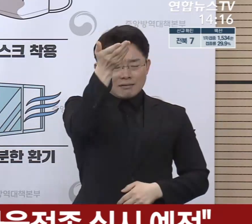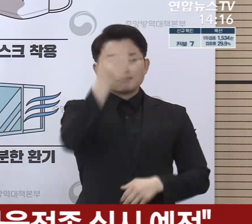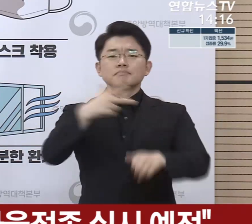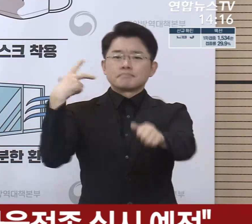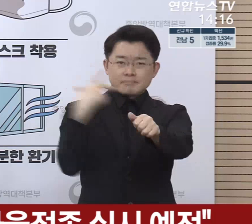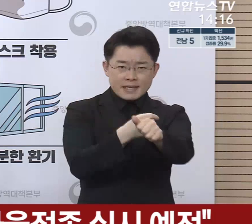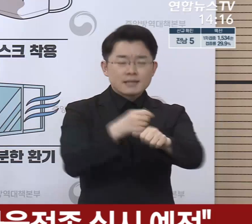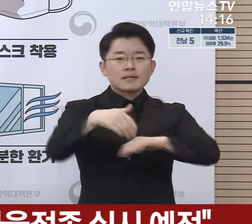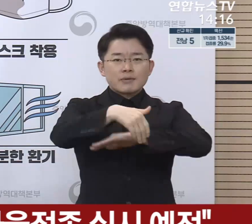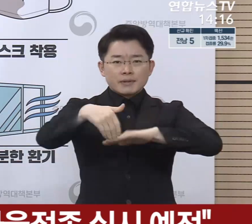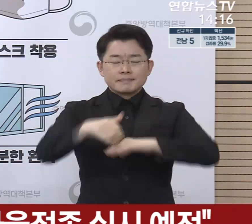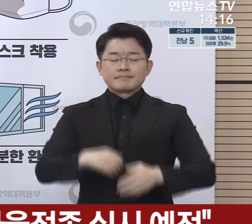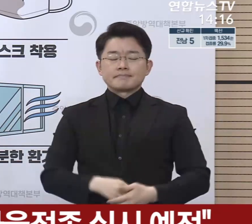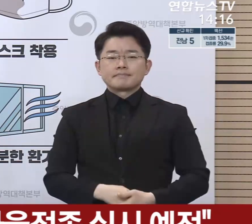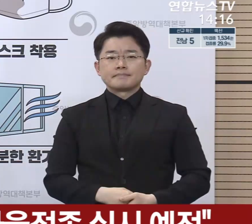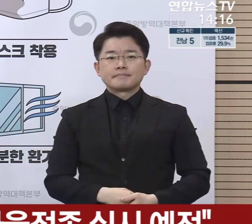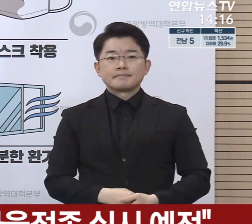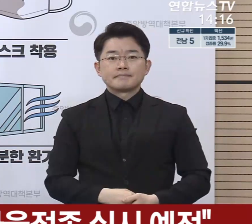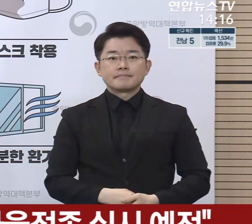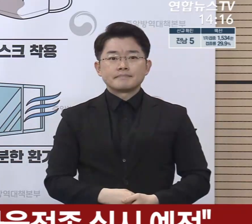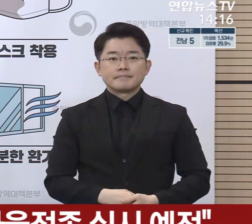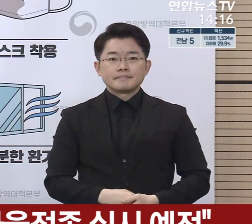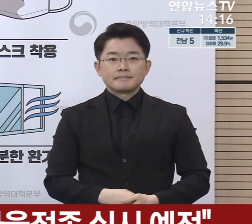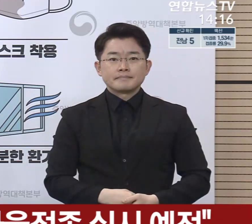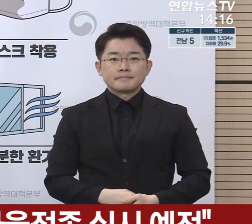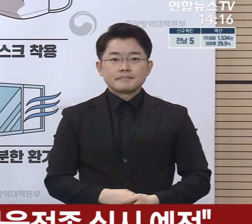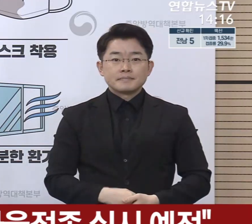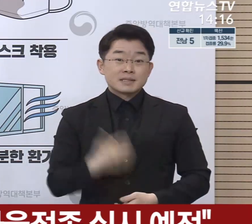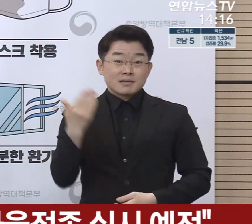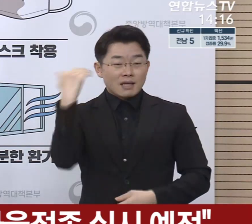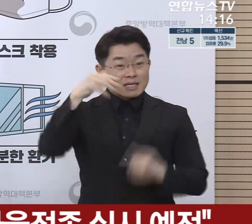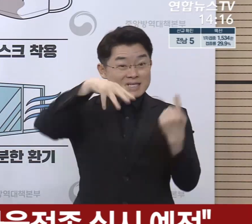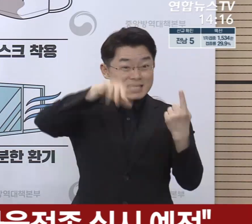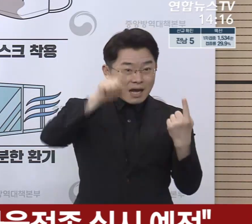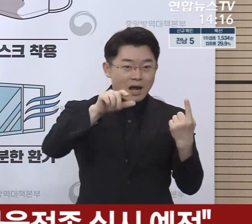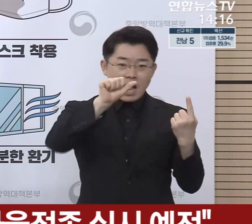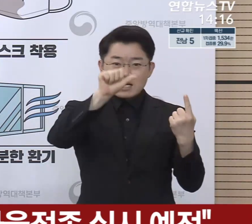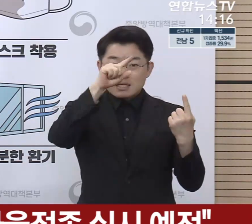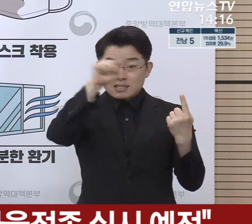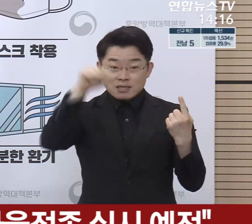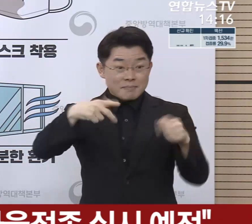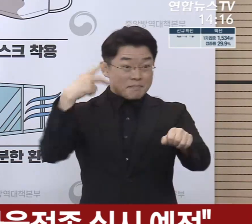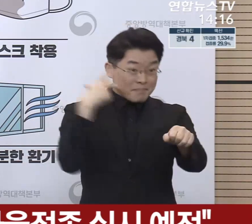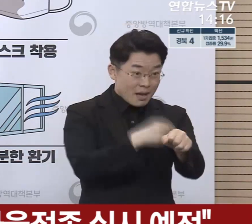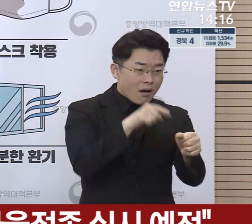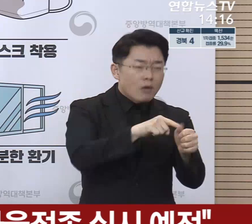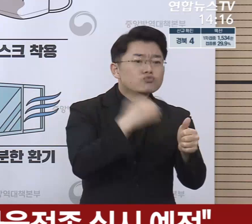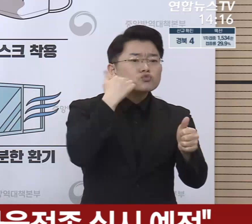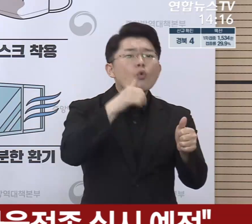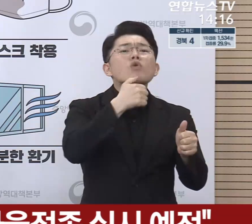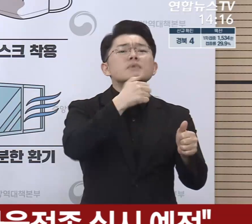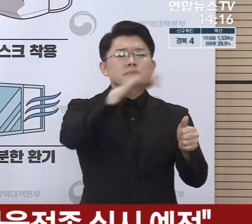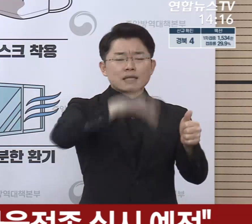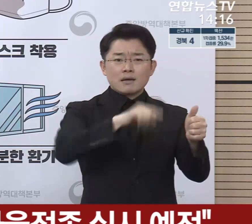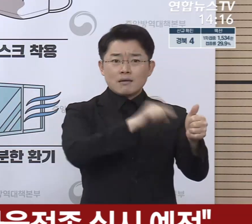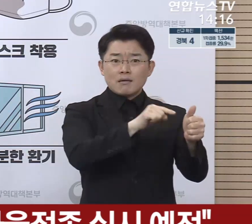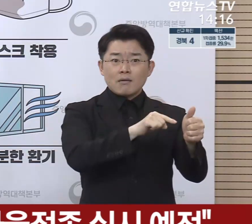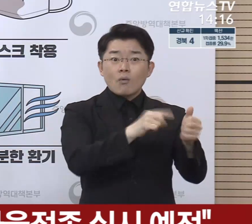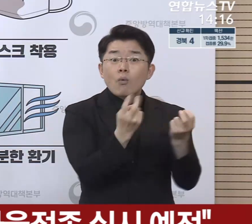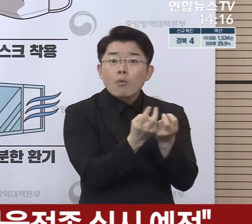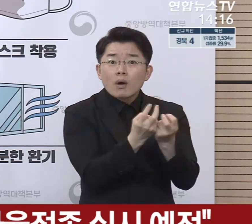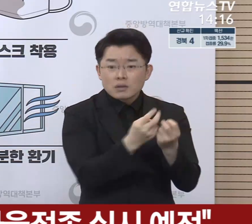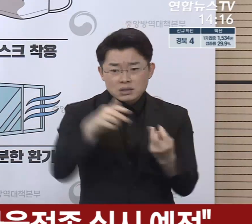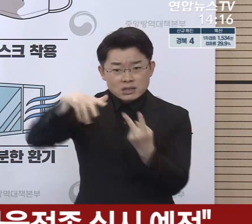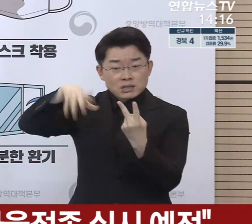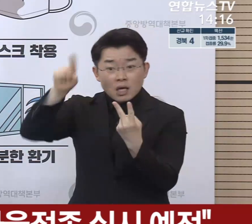대해서 권고하기로 하였고 아스트라제네카 백신 1차 접종자 중 50세 미만인 대상자에 대한